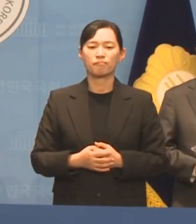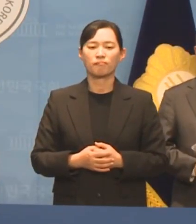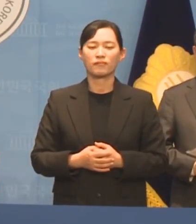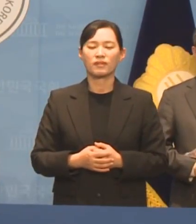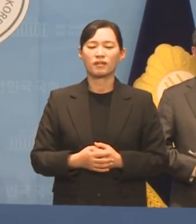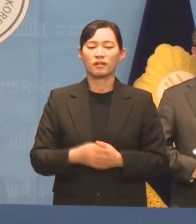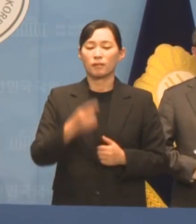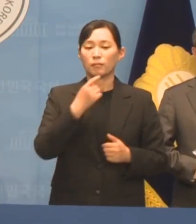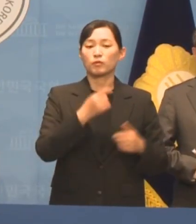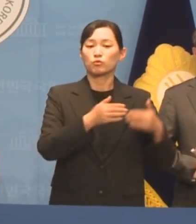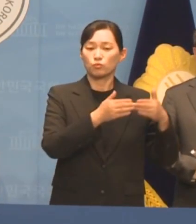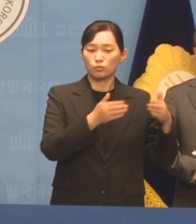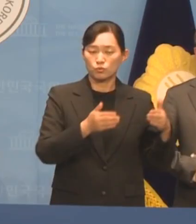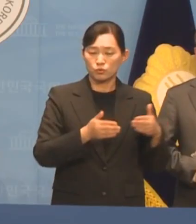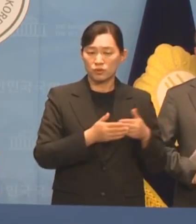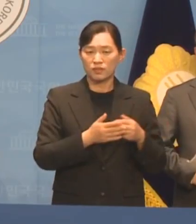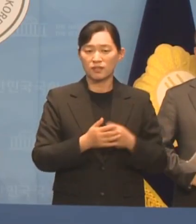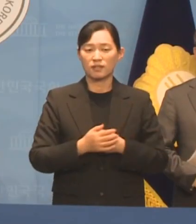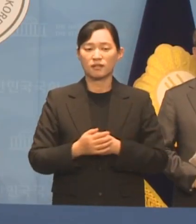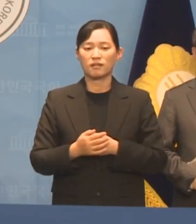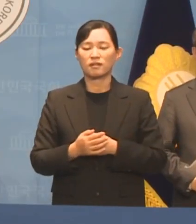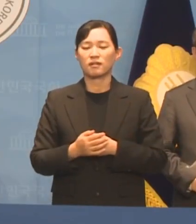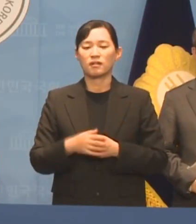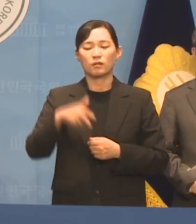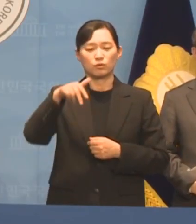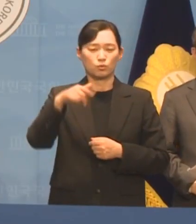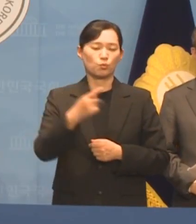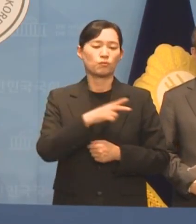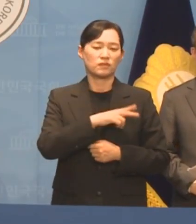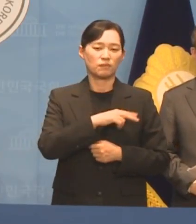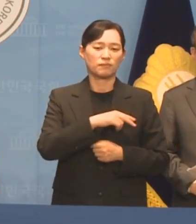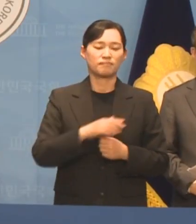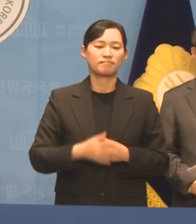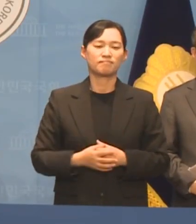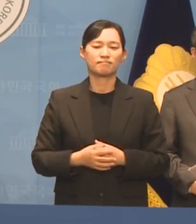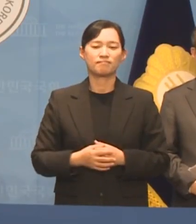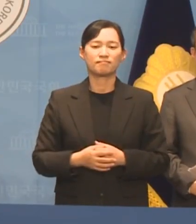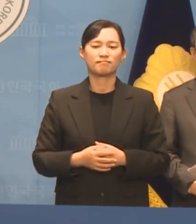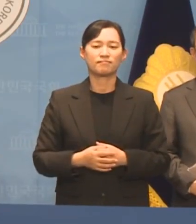예, 더불어민주당 국회 문체위원 조계원 의원입니다.